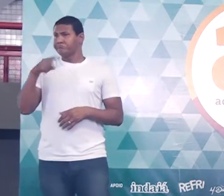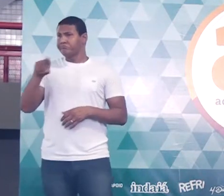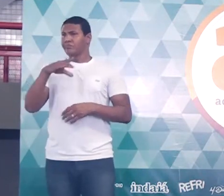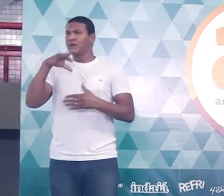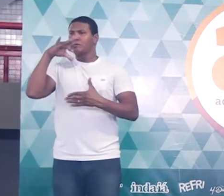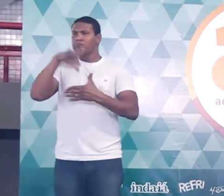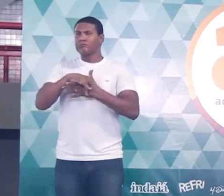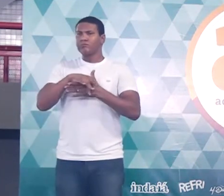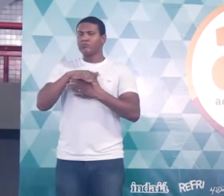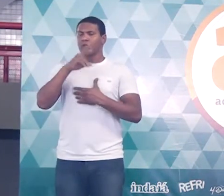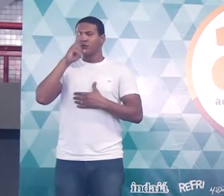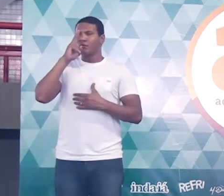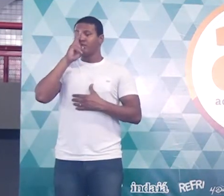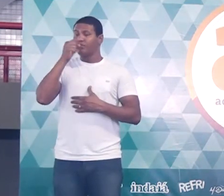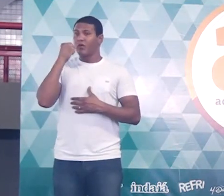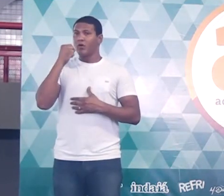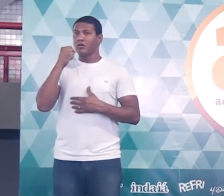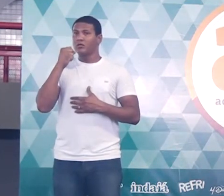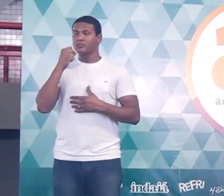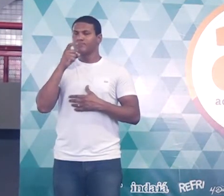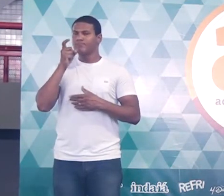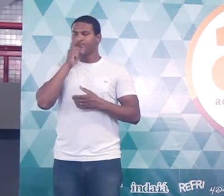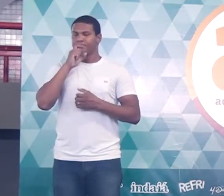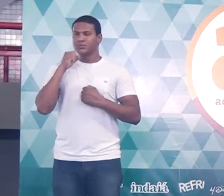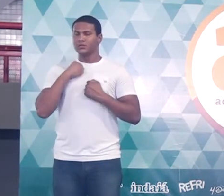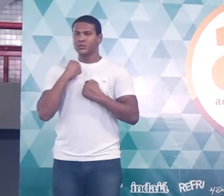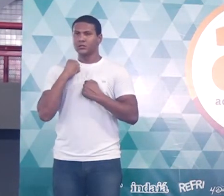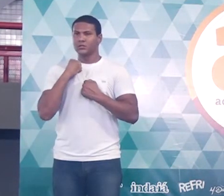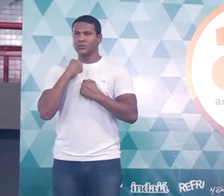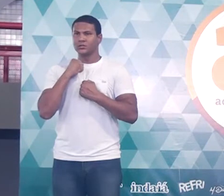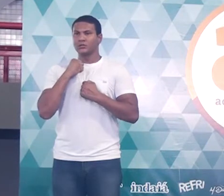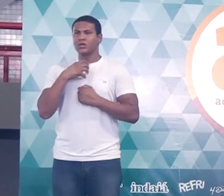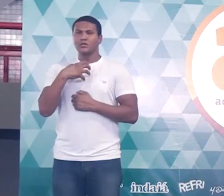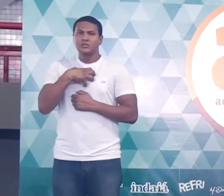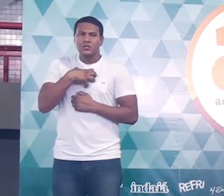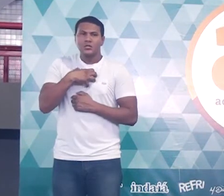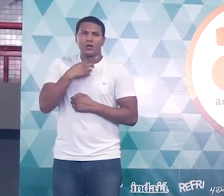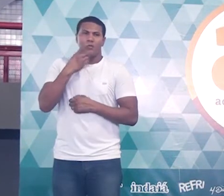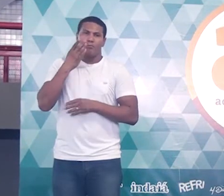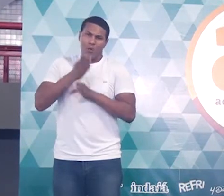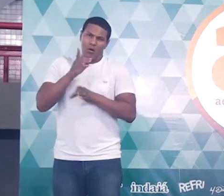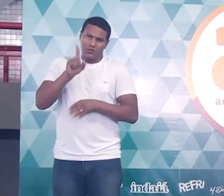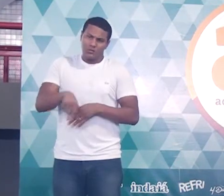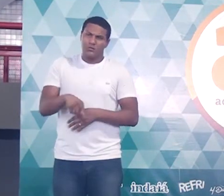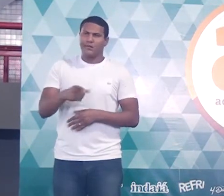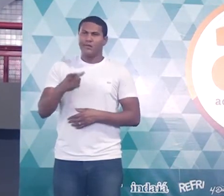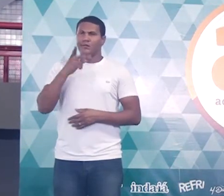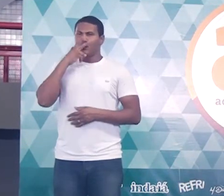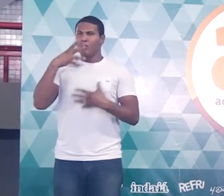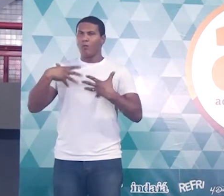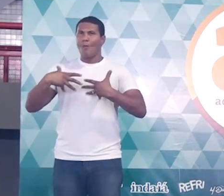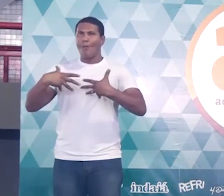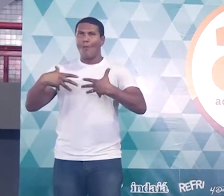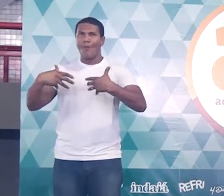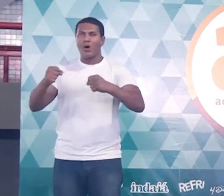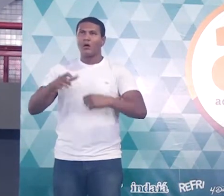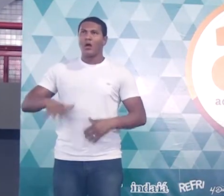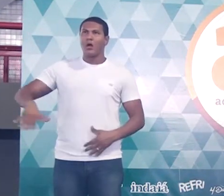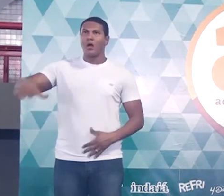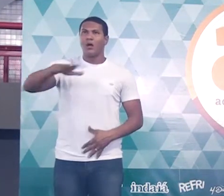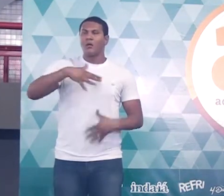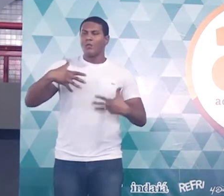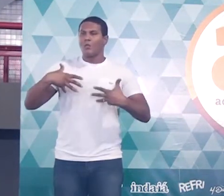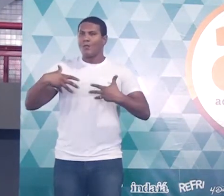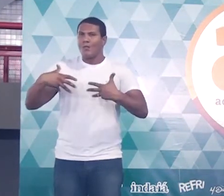que acontece, você sente frio. Justamente porque você está perdendo calor para o ambiente. Por sinal, a